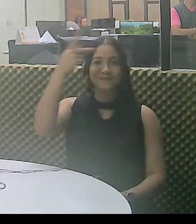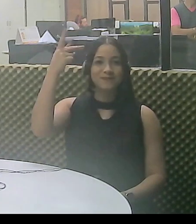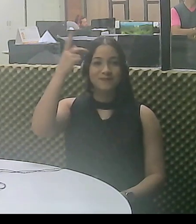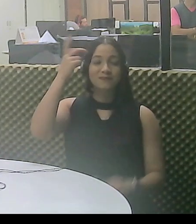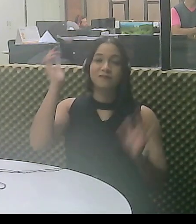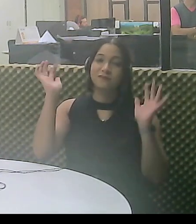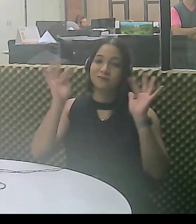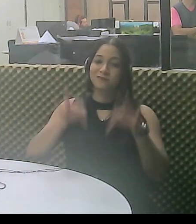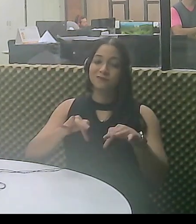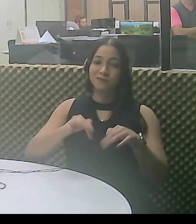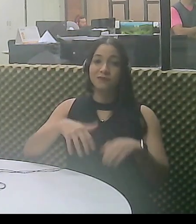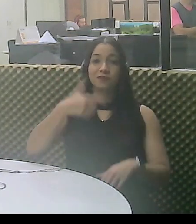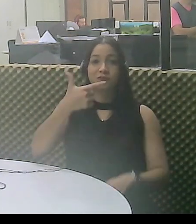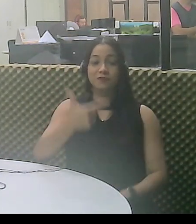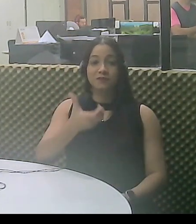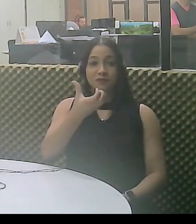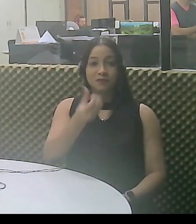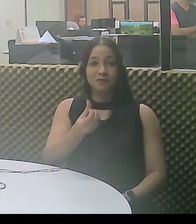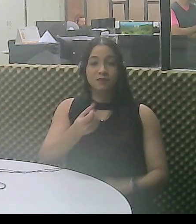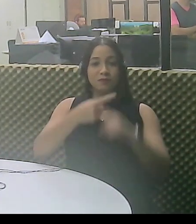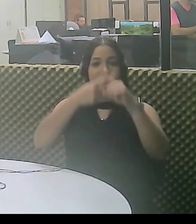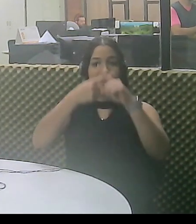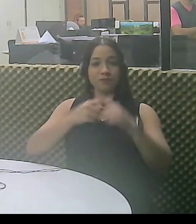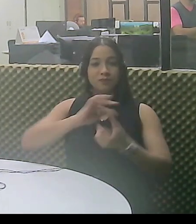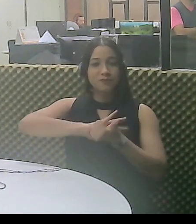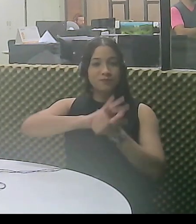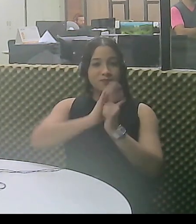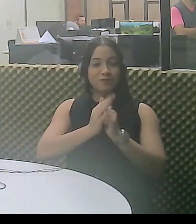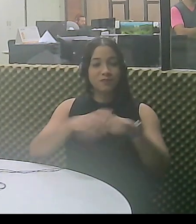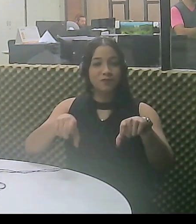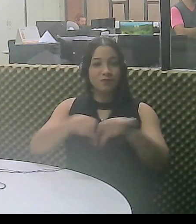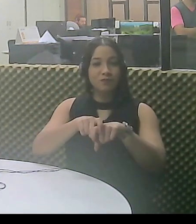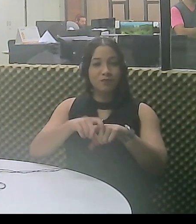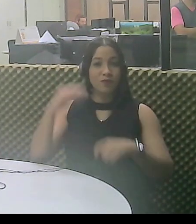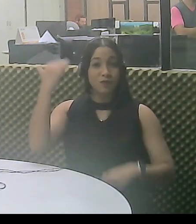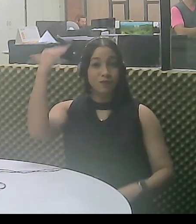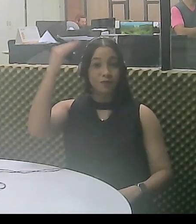encerra a vigésima sexta Copa Futebol masculino